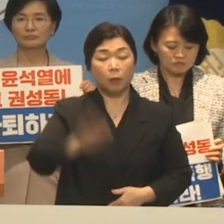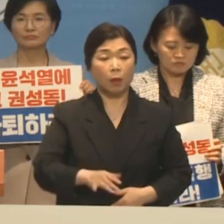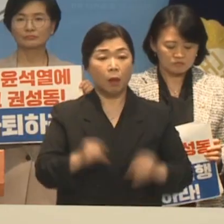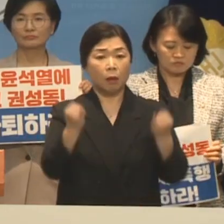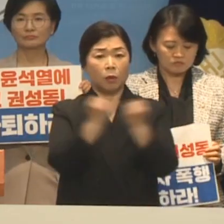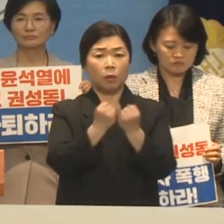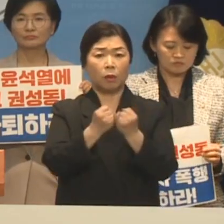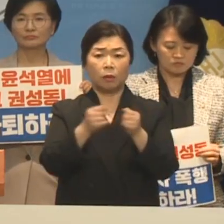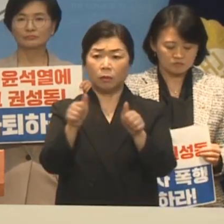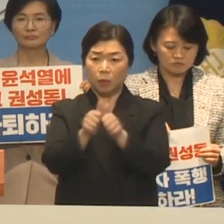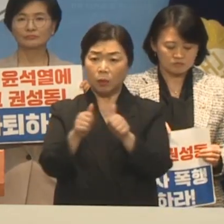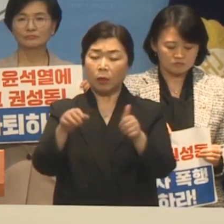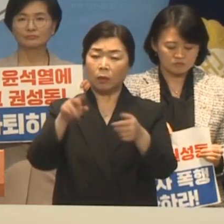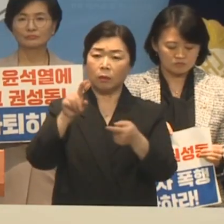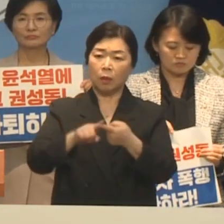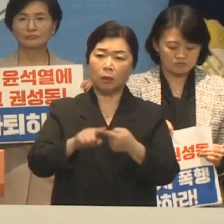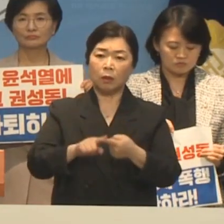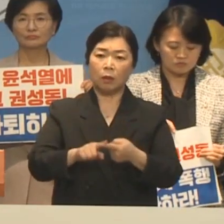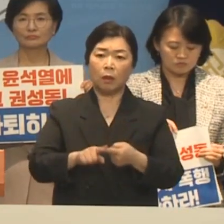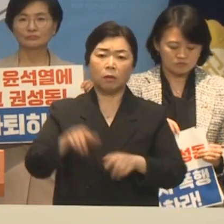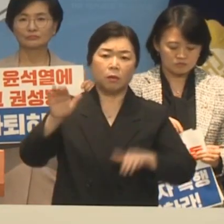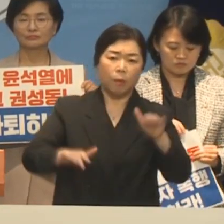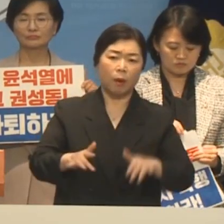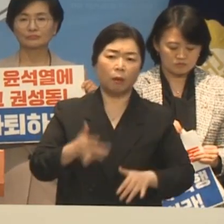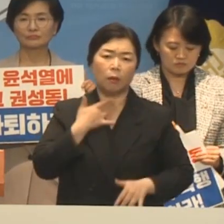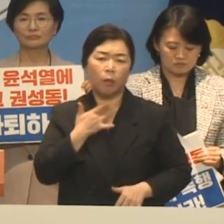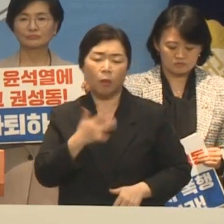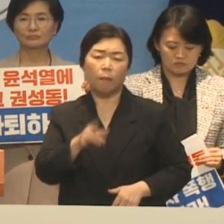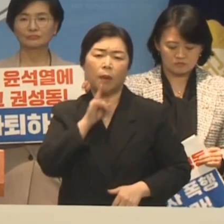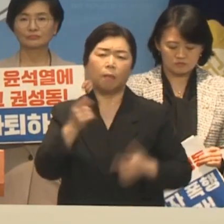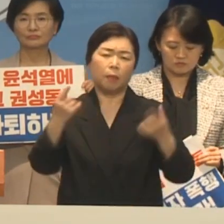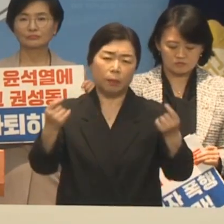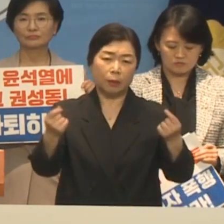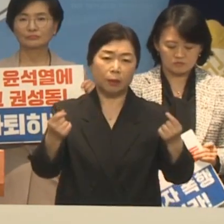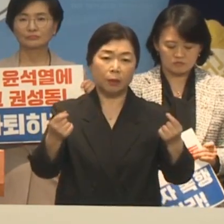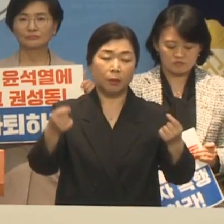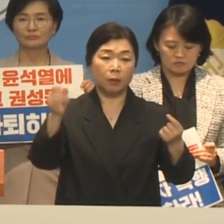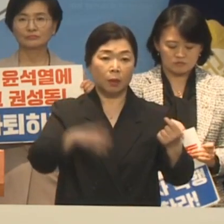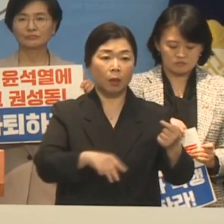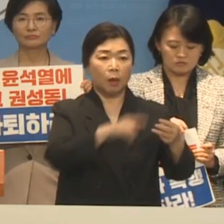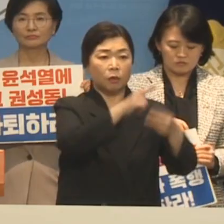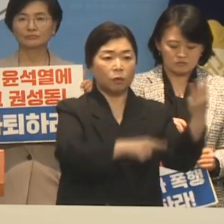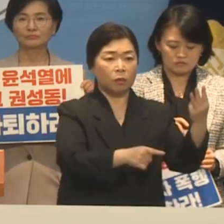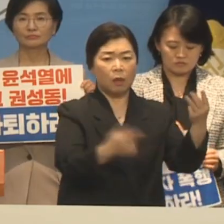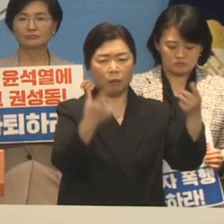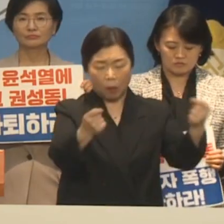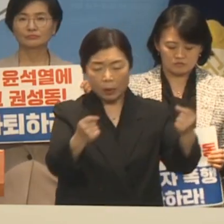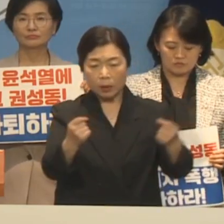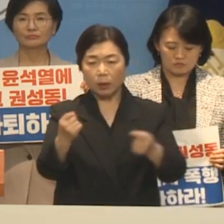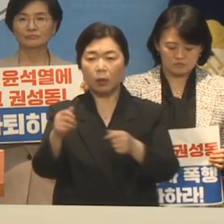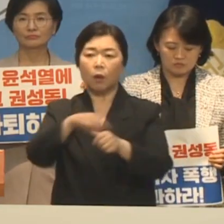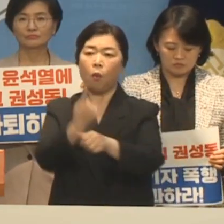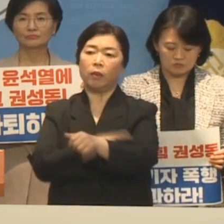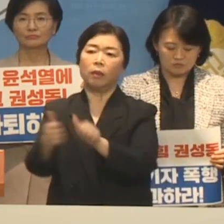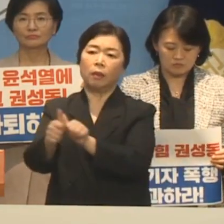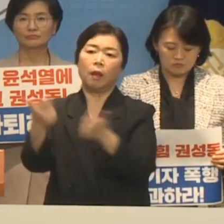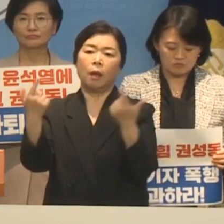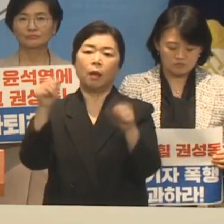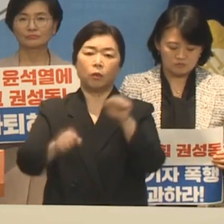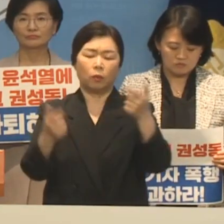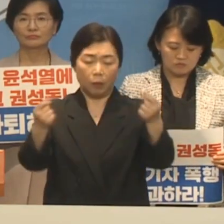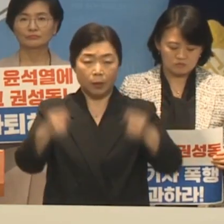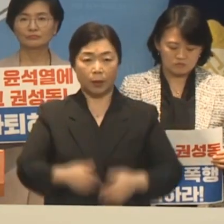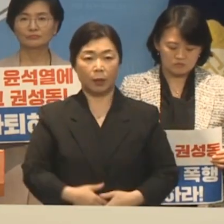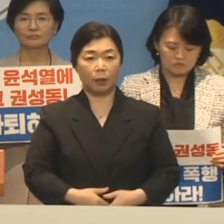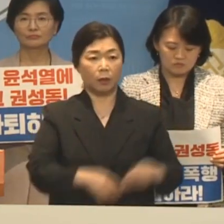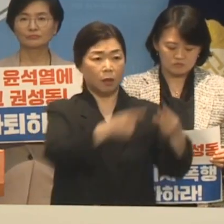일관하던 윤석열과 함께했던 권성동 원내대표의 성차별적 민낯이 그대로 드러났습니다.